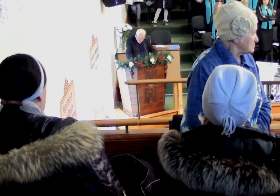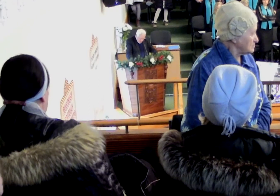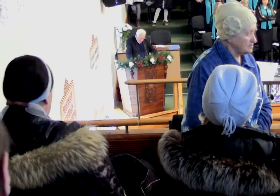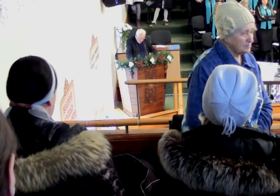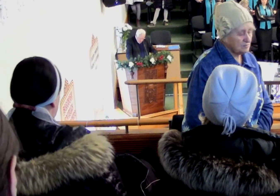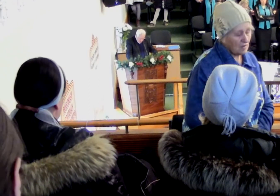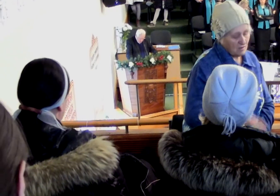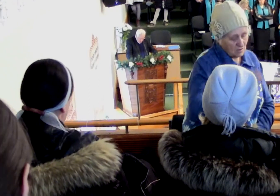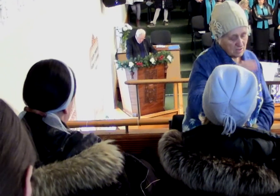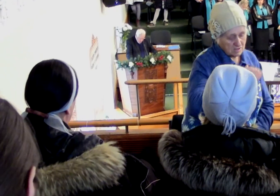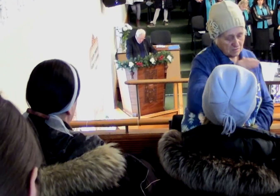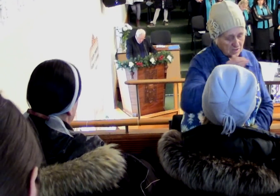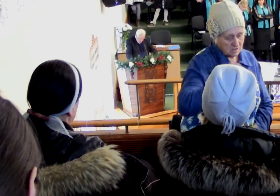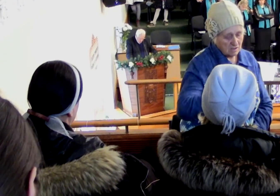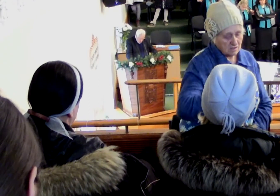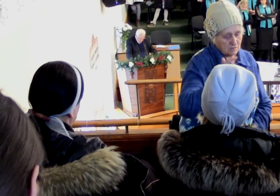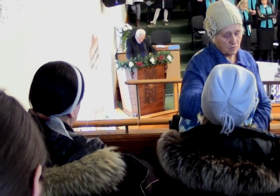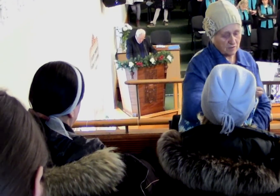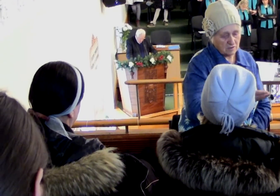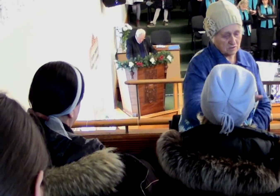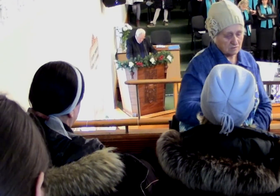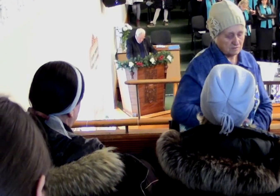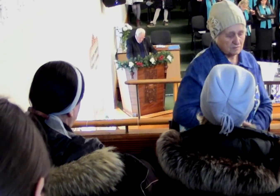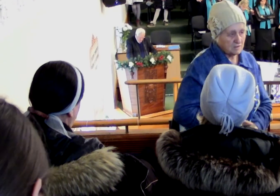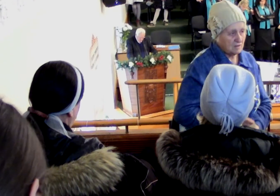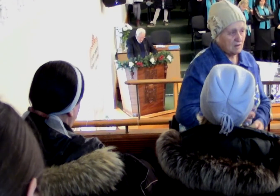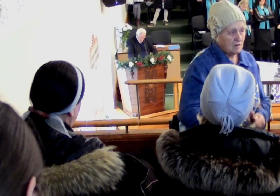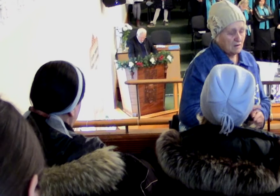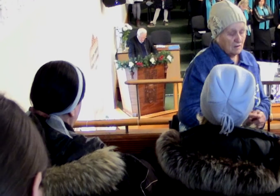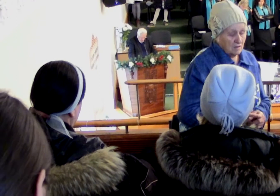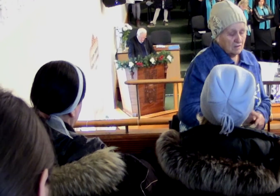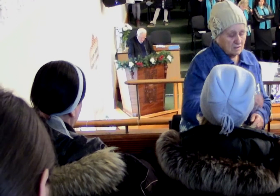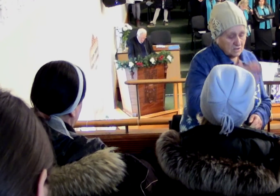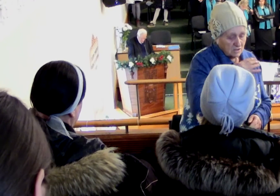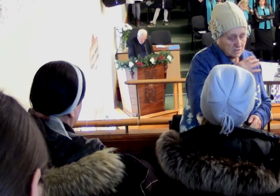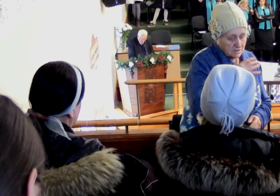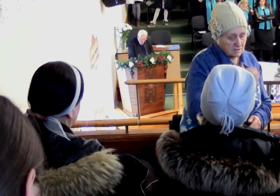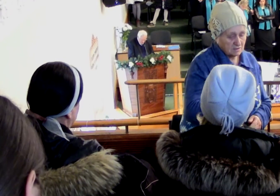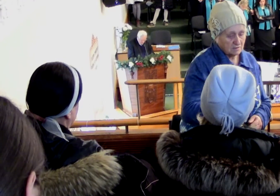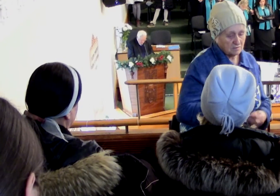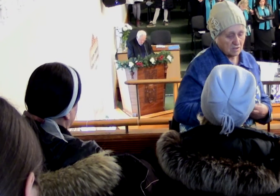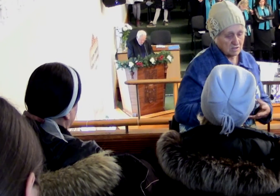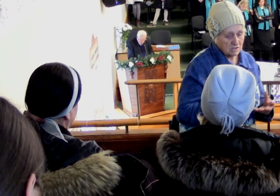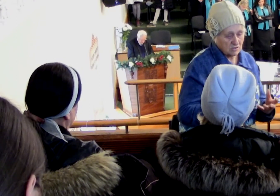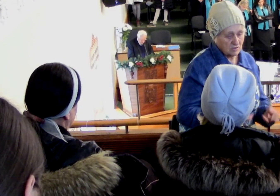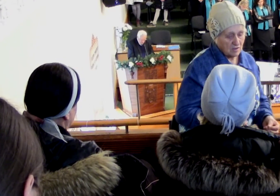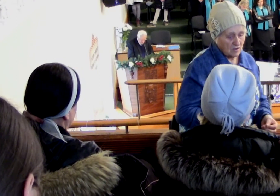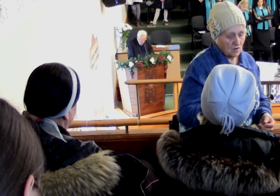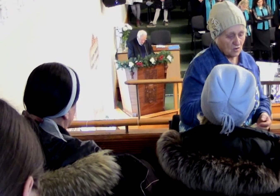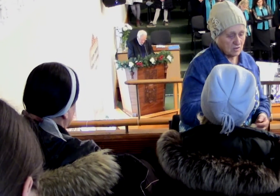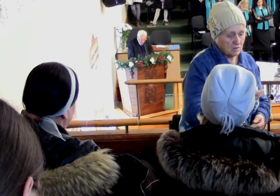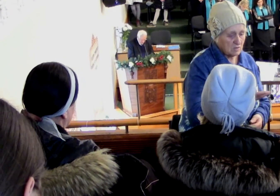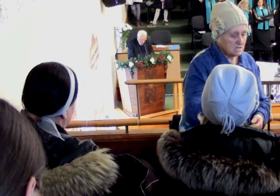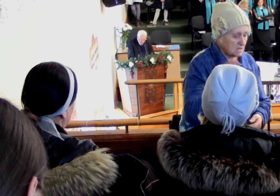Отец наш Небесный, Господь наш, в этот час праздничного дня, когда мы